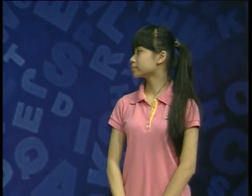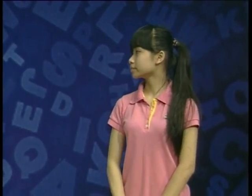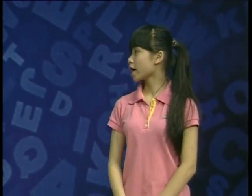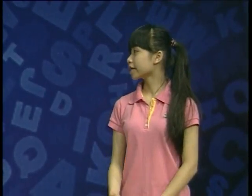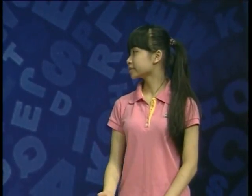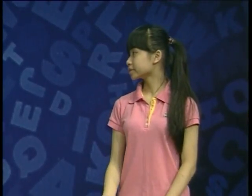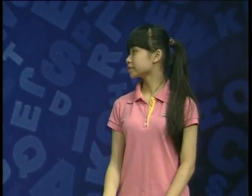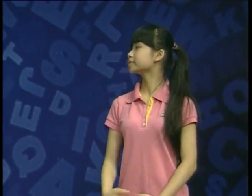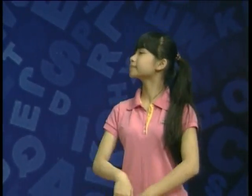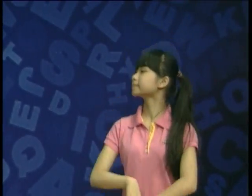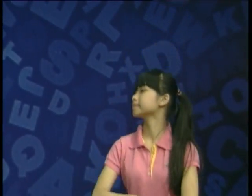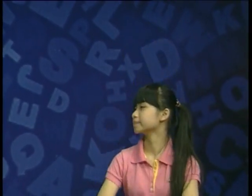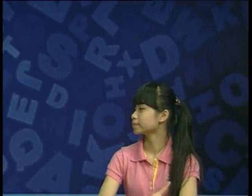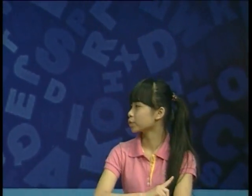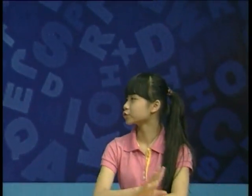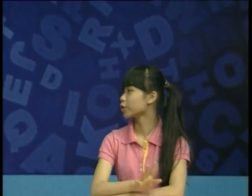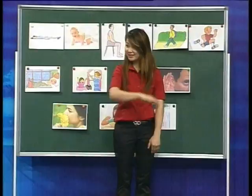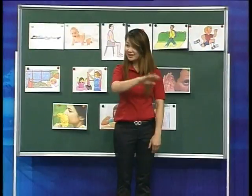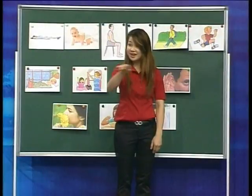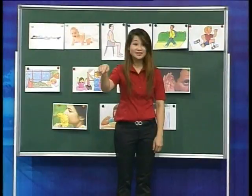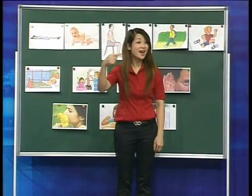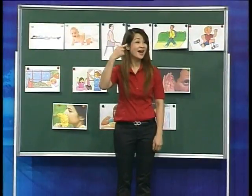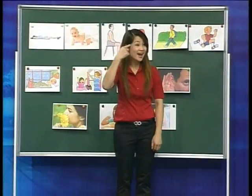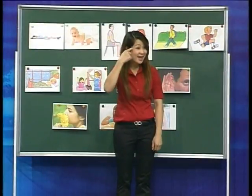Uống Đấy là tất cả những ký hiệu hôm nay chúng ta đã học